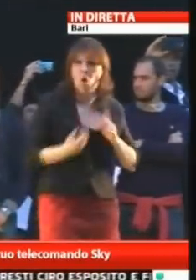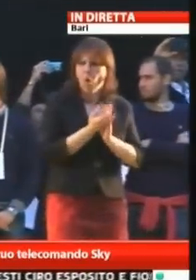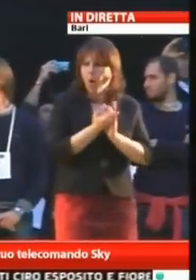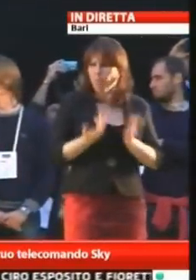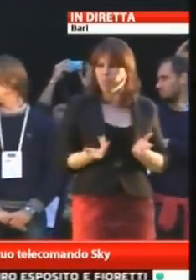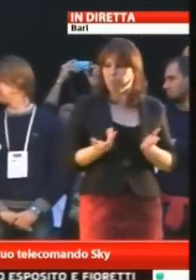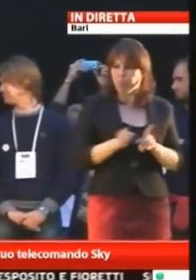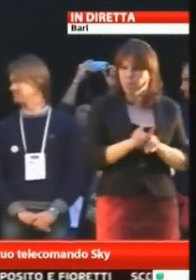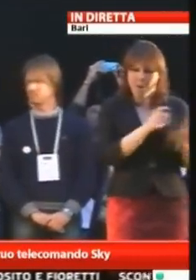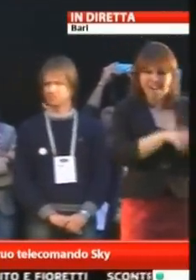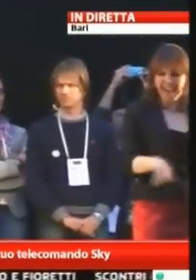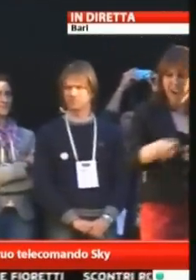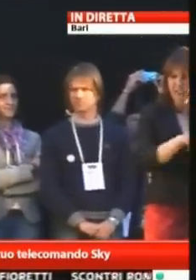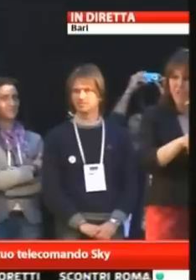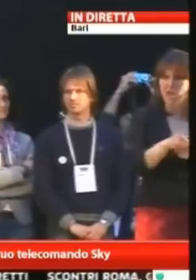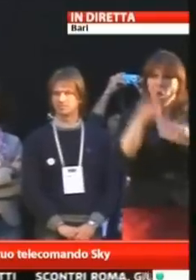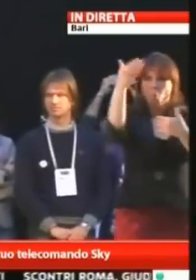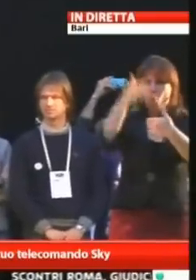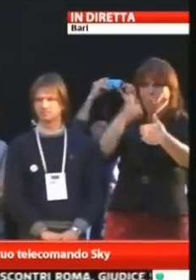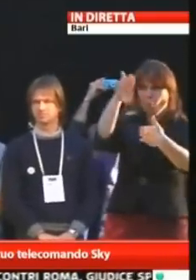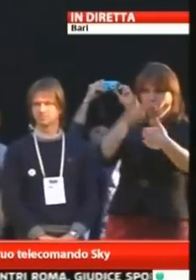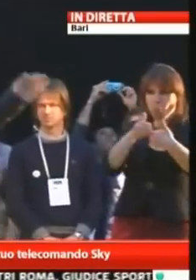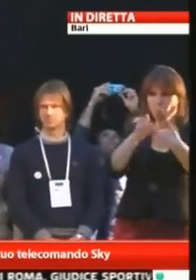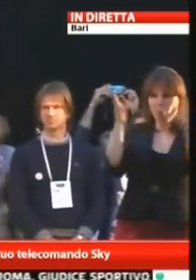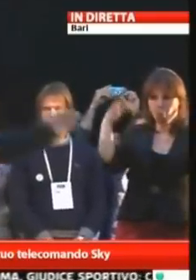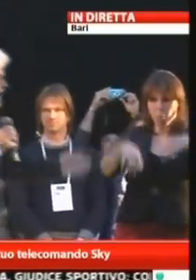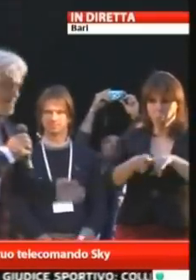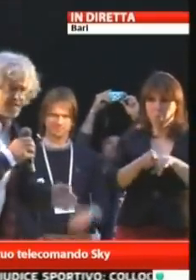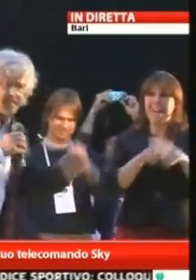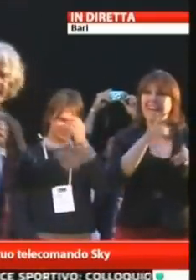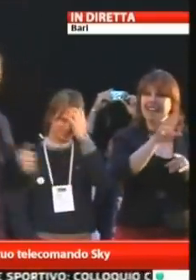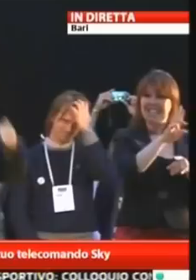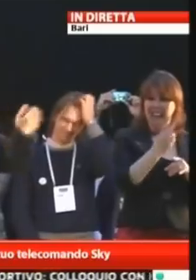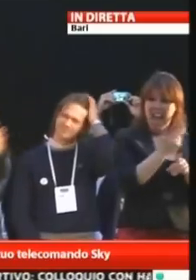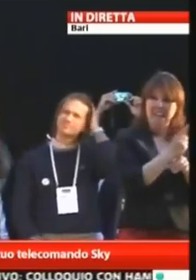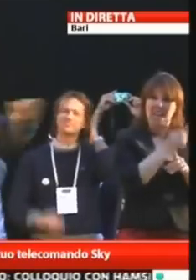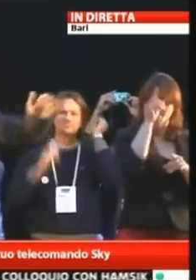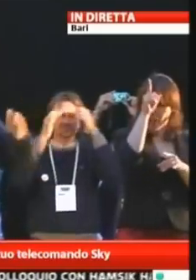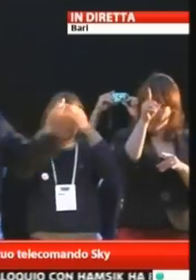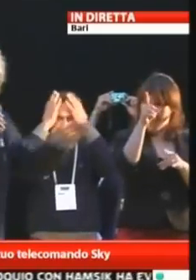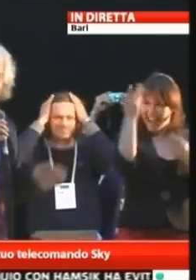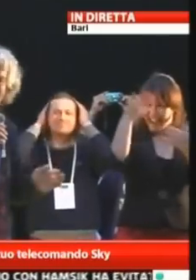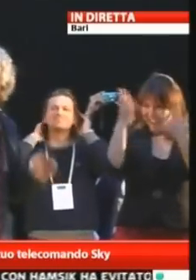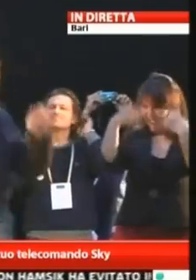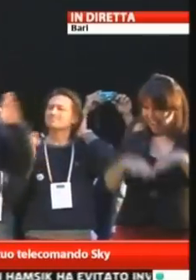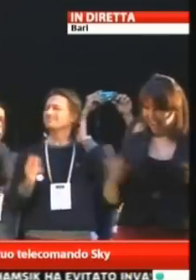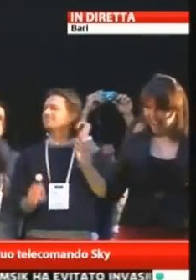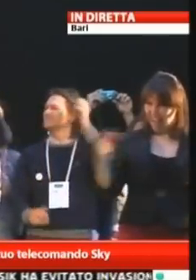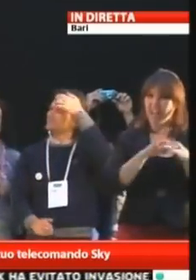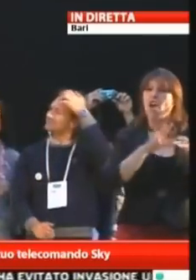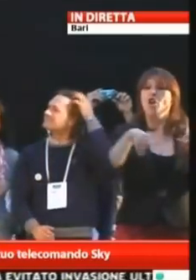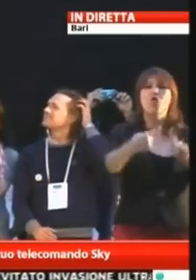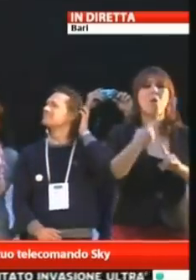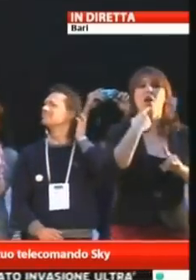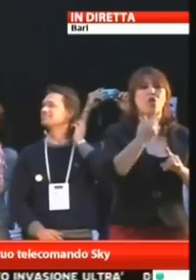fine, Kohl, quando hanno aperto il muro, che la DDR è diventata unica con la Germania dell'Ovest, ha detto non possiamo